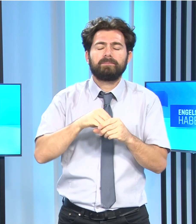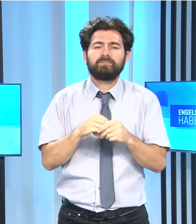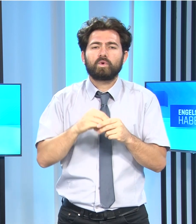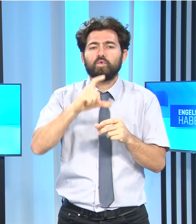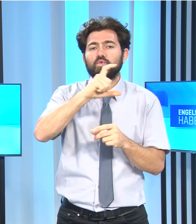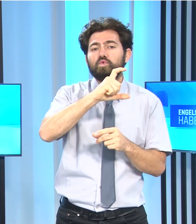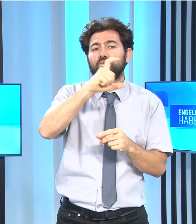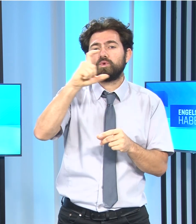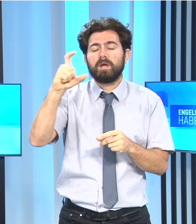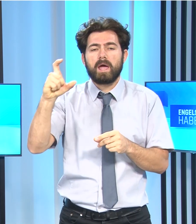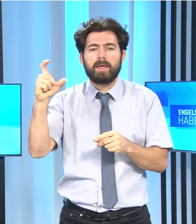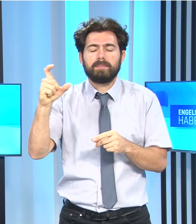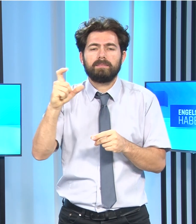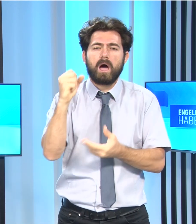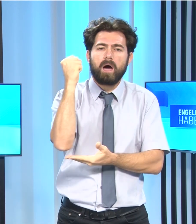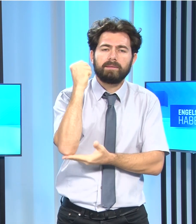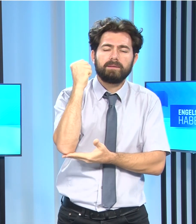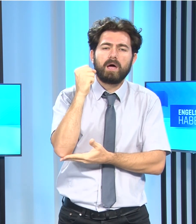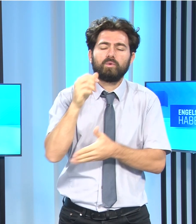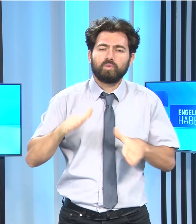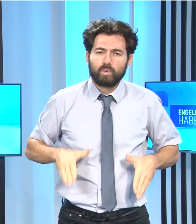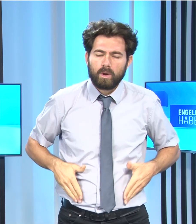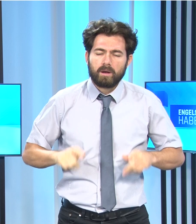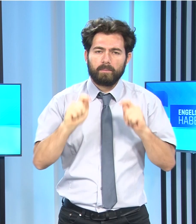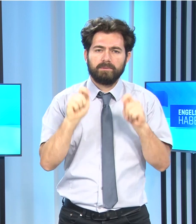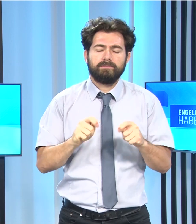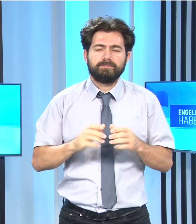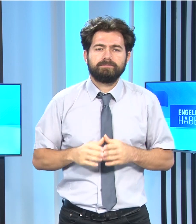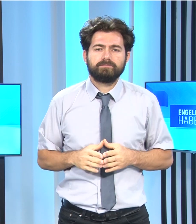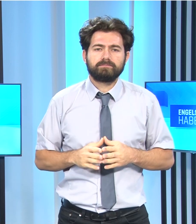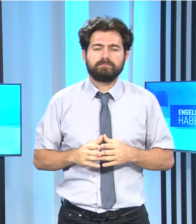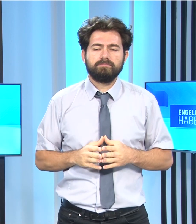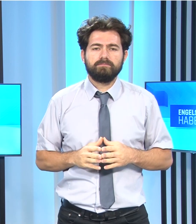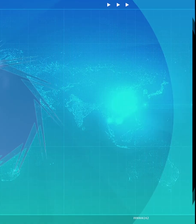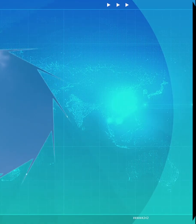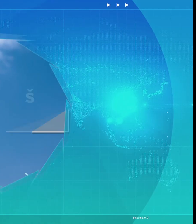ayrıca Cumhuriyet Parkı Anıtı'nda tören gerçekleştirildi.